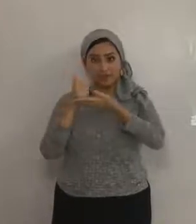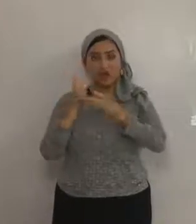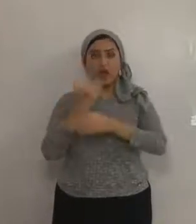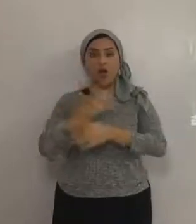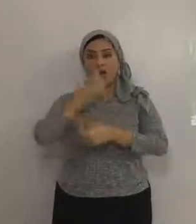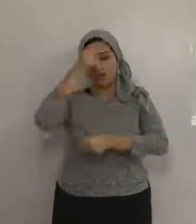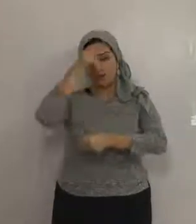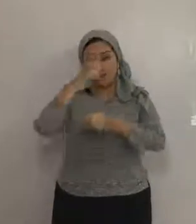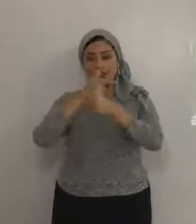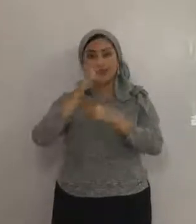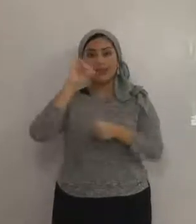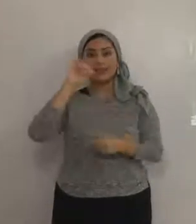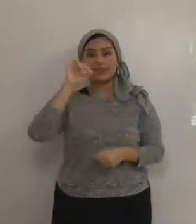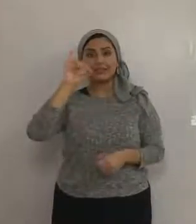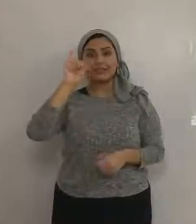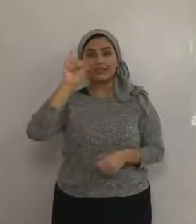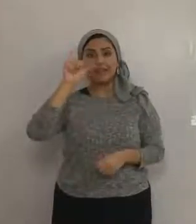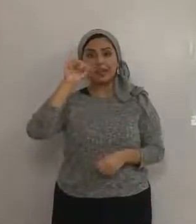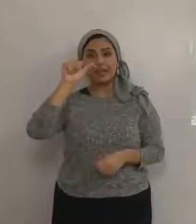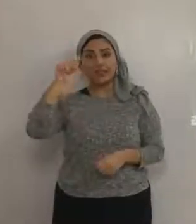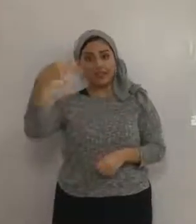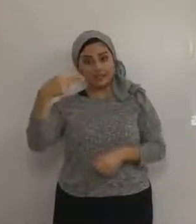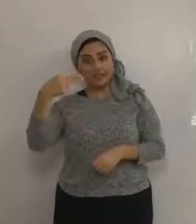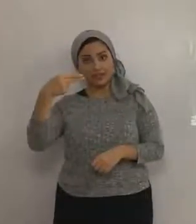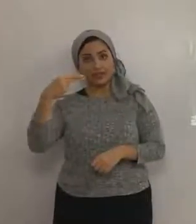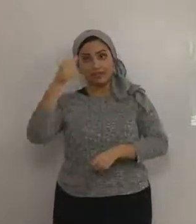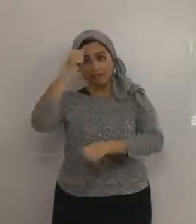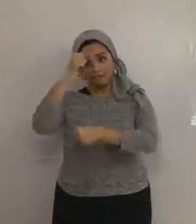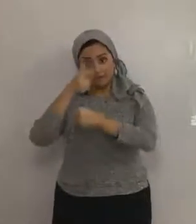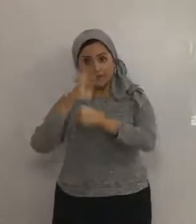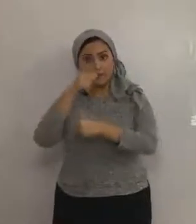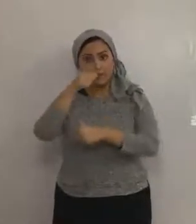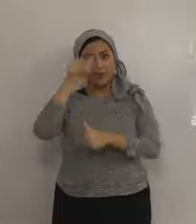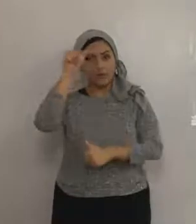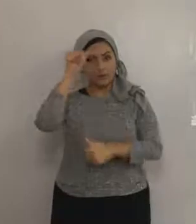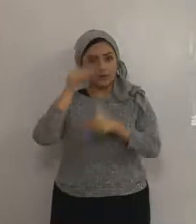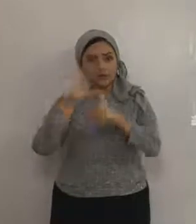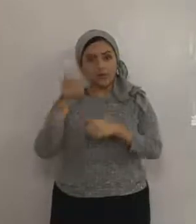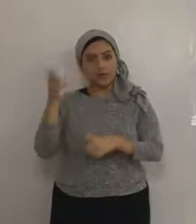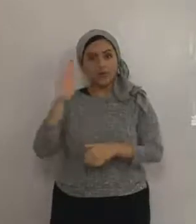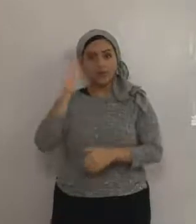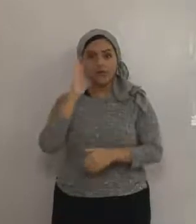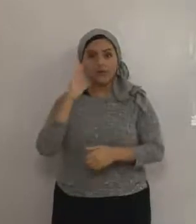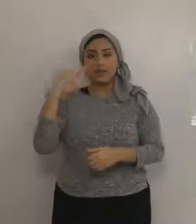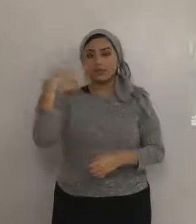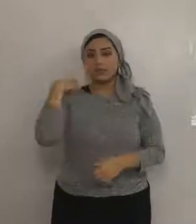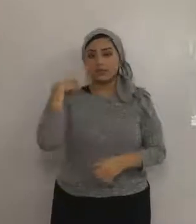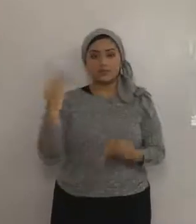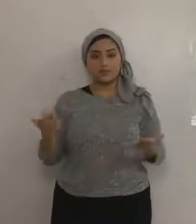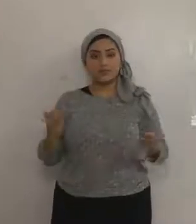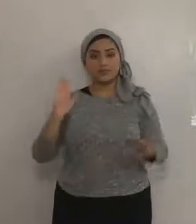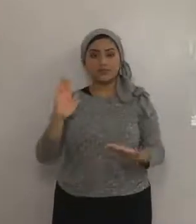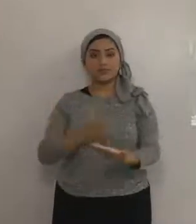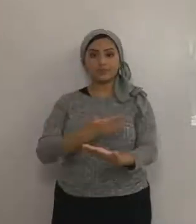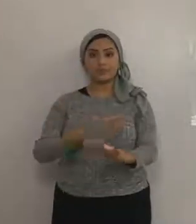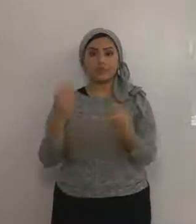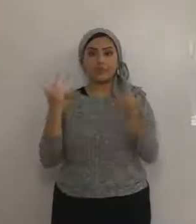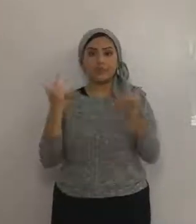Aj Isaías Carrillo Guerrero. Si ustedes recuerdan, él fue director de la orquesta durante mucho tiempo de